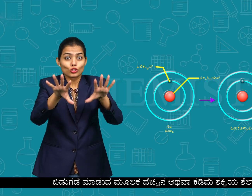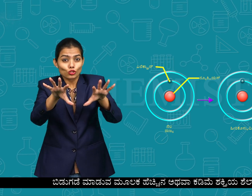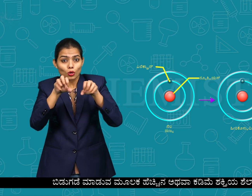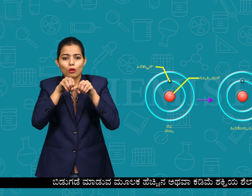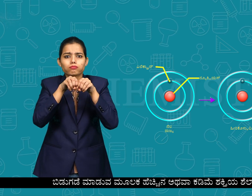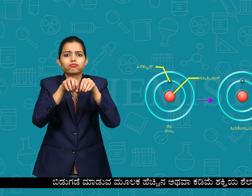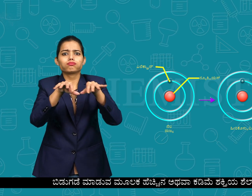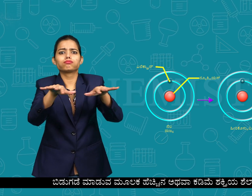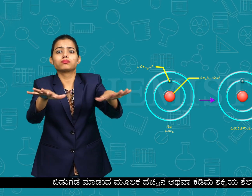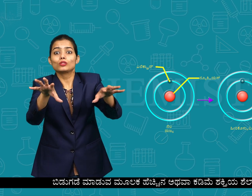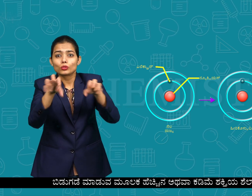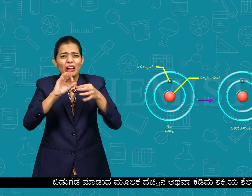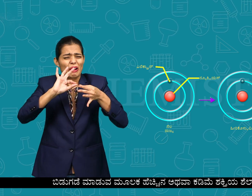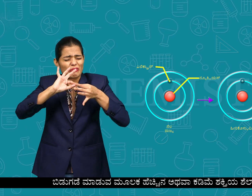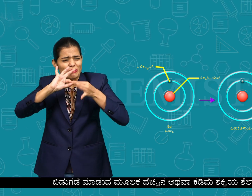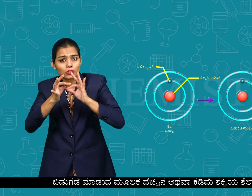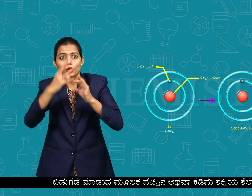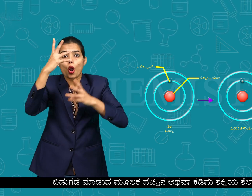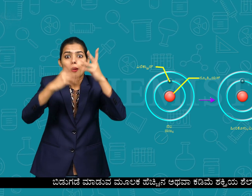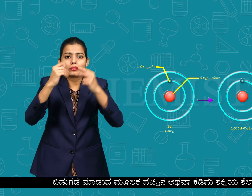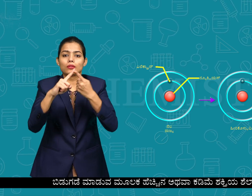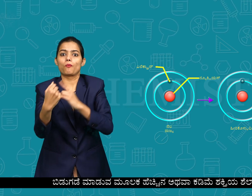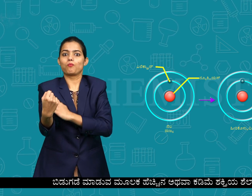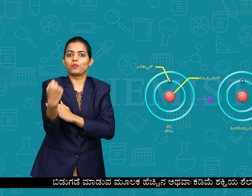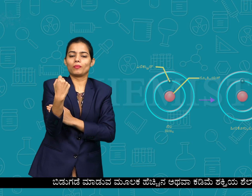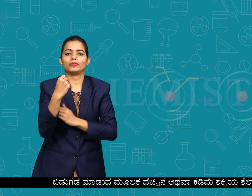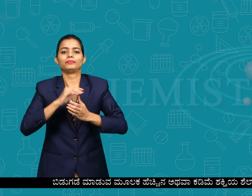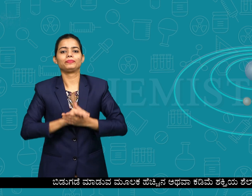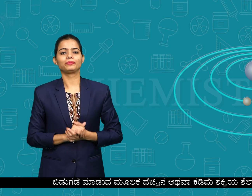ಅಥವಾ ಕಡಿಮೆ ಶಕ್ತಿಗೆ ಶೆಲ್ಗೆ ಚಲಿಸಬಹುದು.